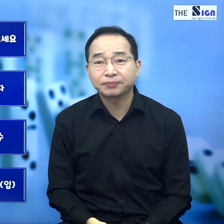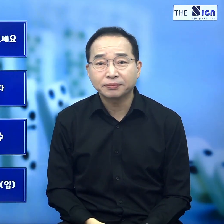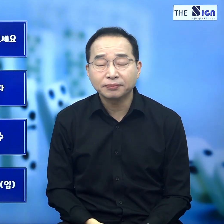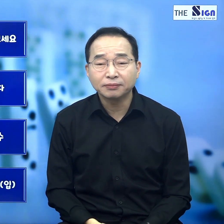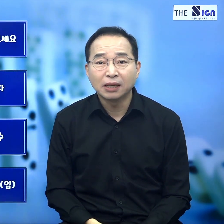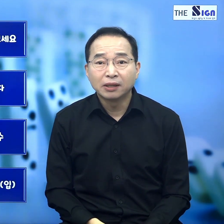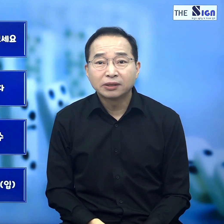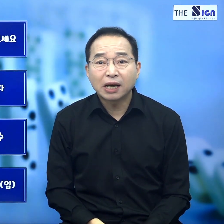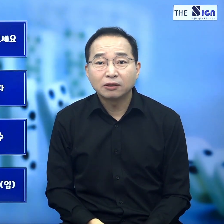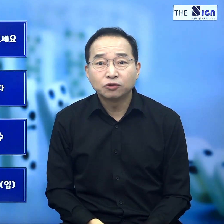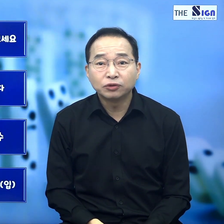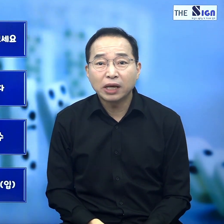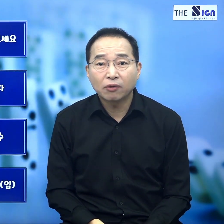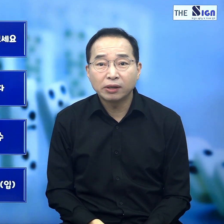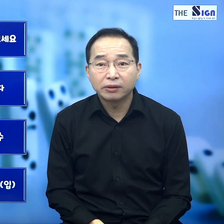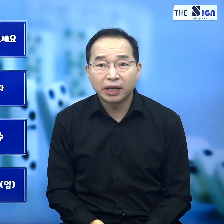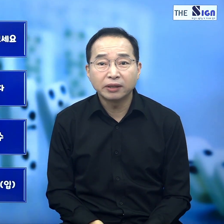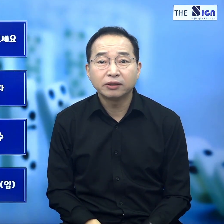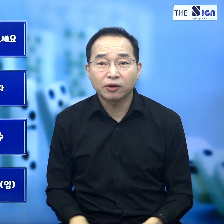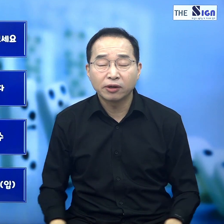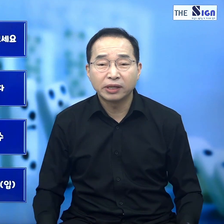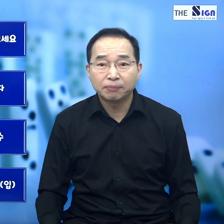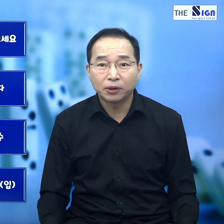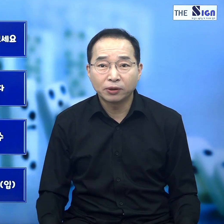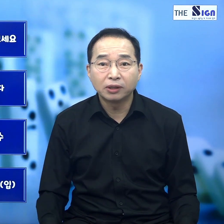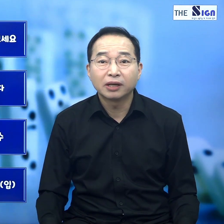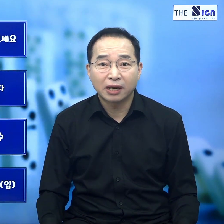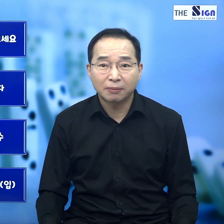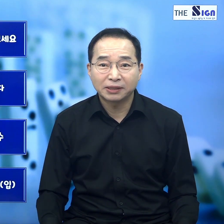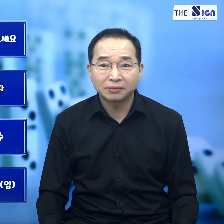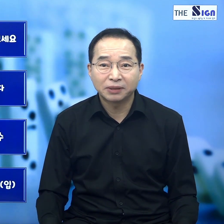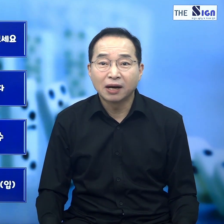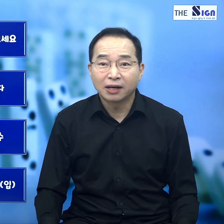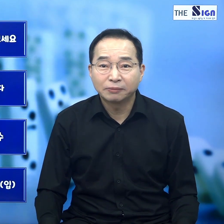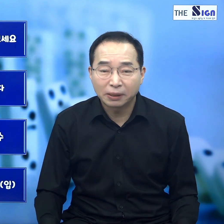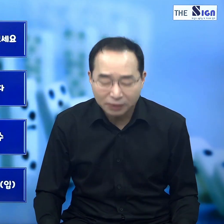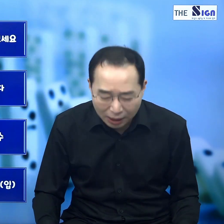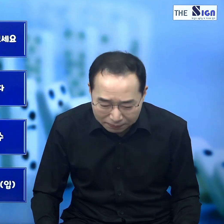자, 눈에 관련된 연결된 표현을 알아봤습니다. 감사합니다.